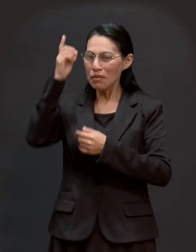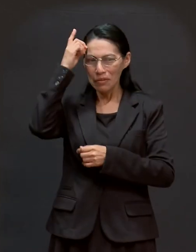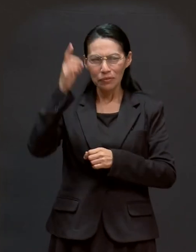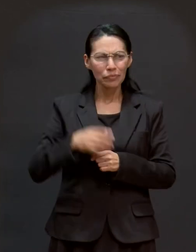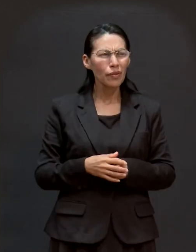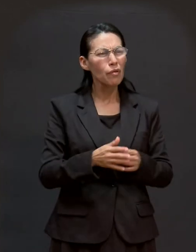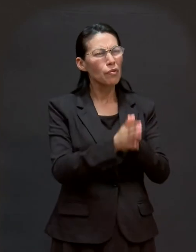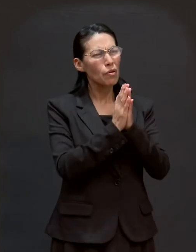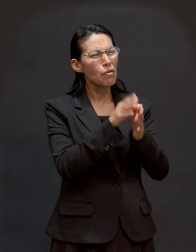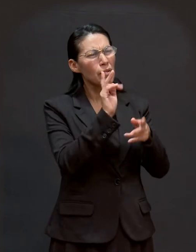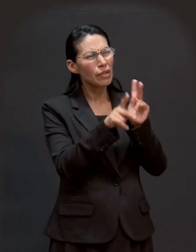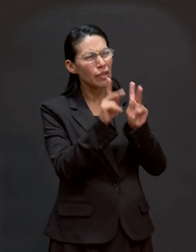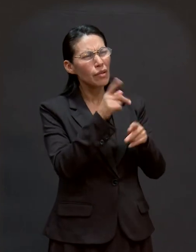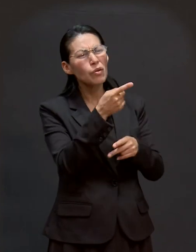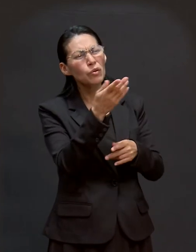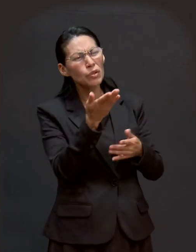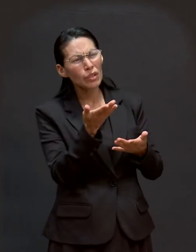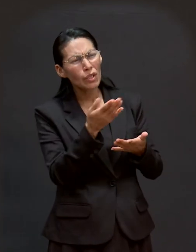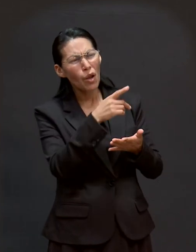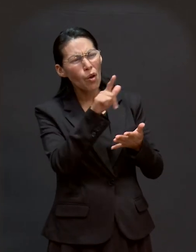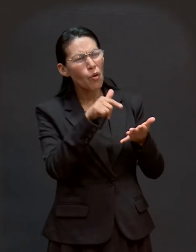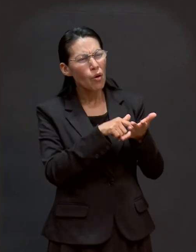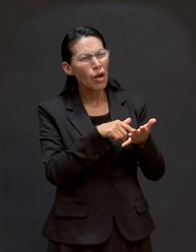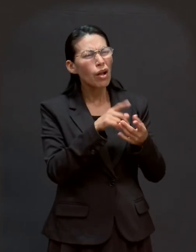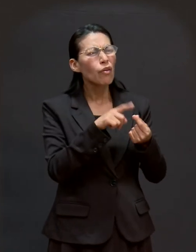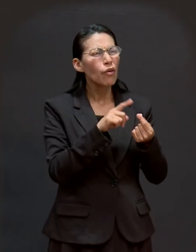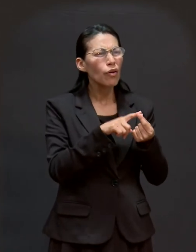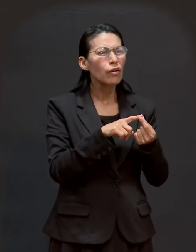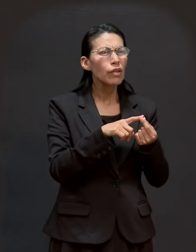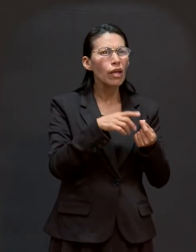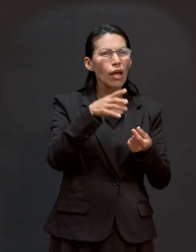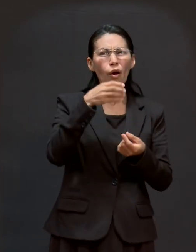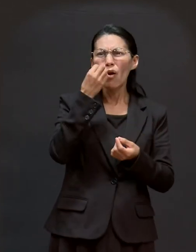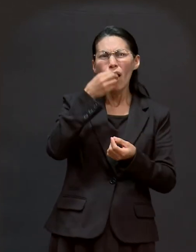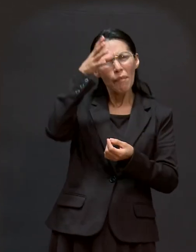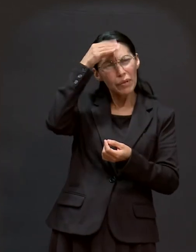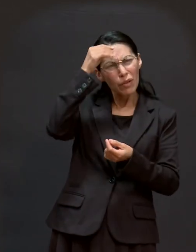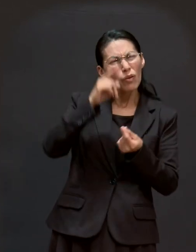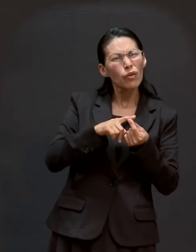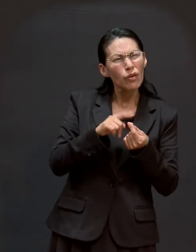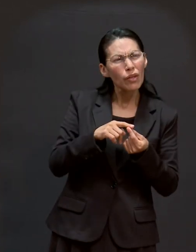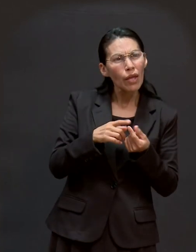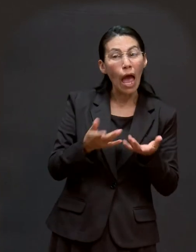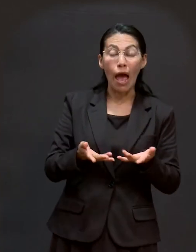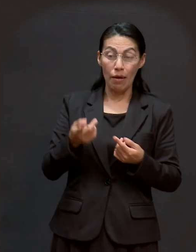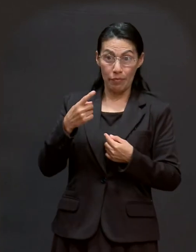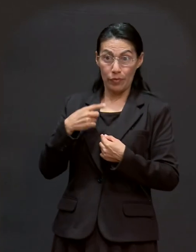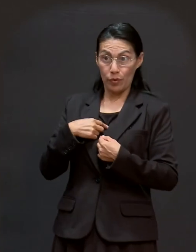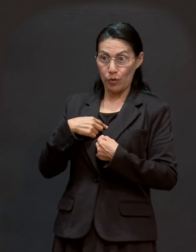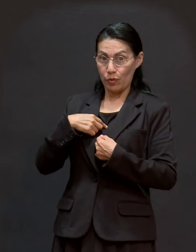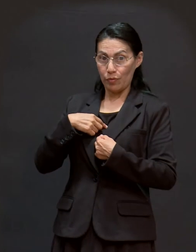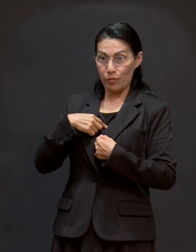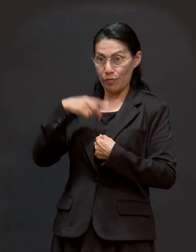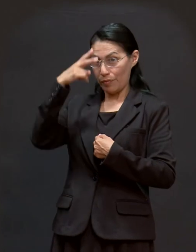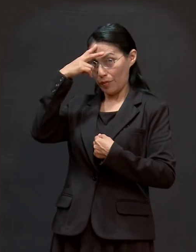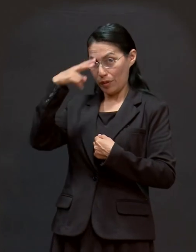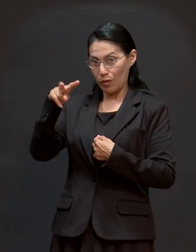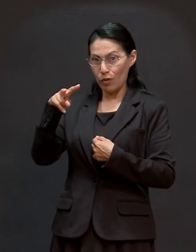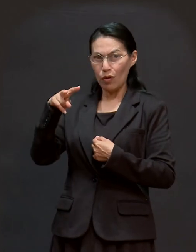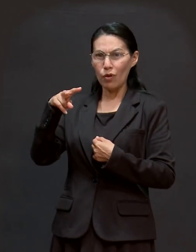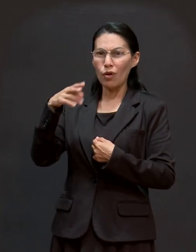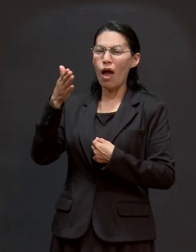ustedes de dónde son alguna cosa y donde aprendieron a orar mira yo soy